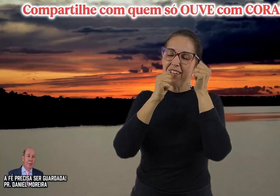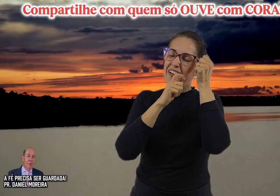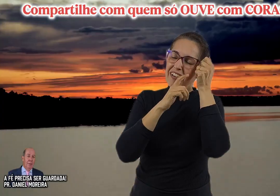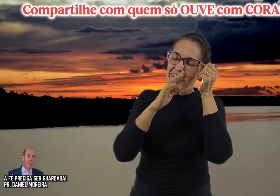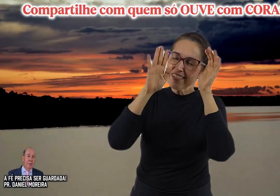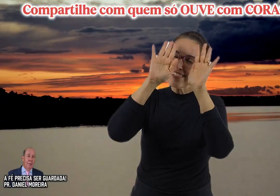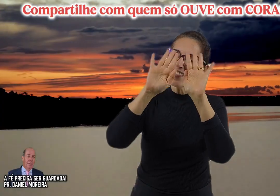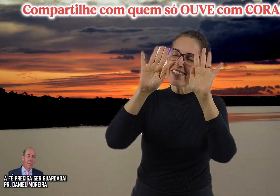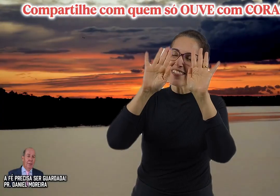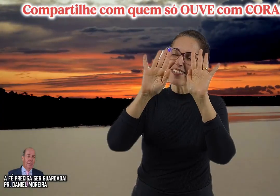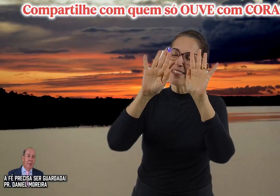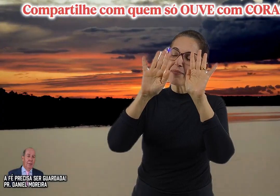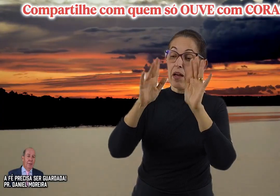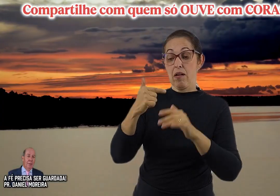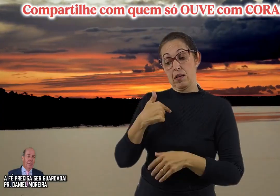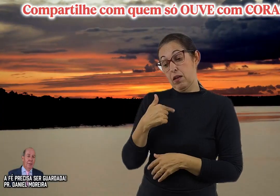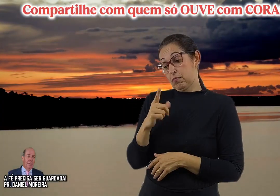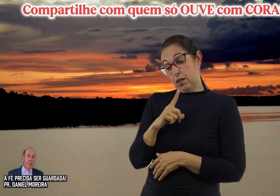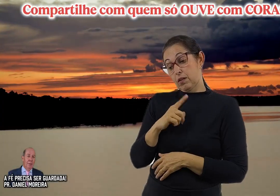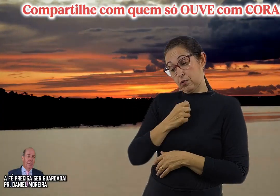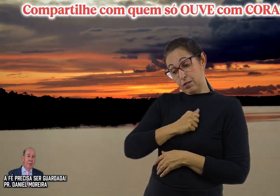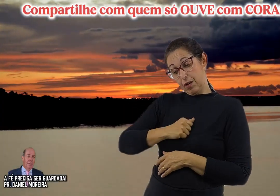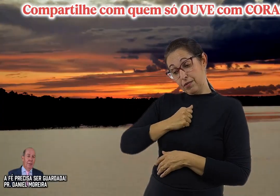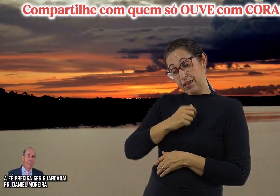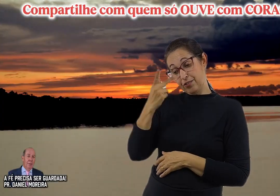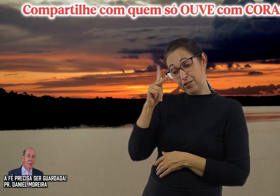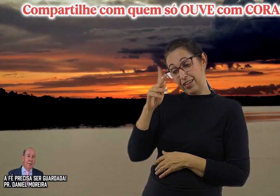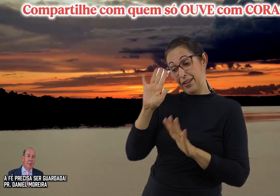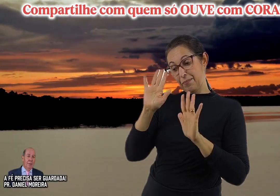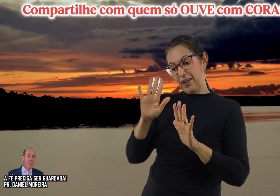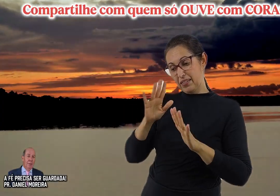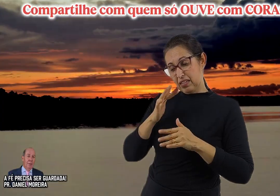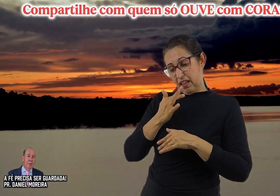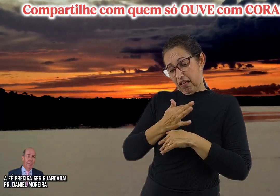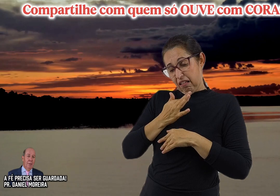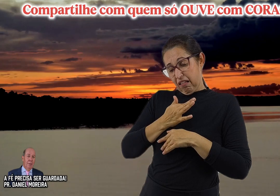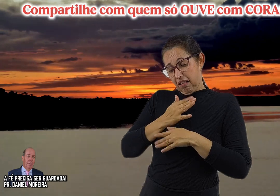muita saudade dela, ele falou, mas a dor foi embora,